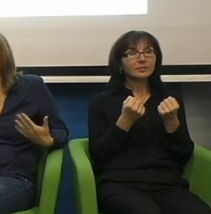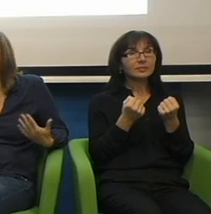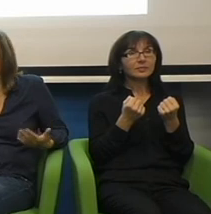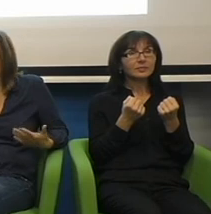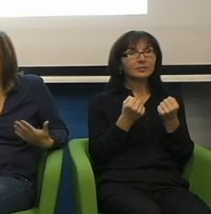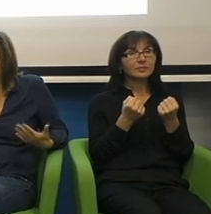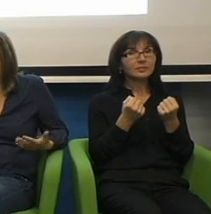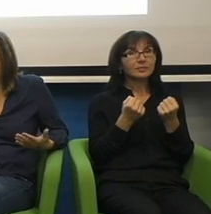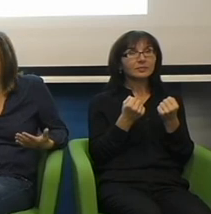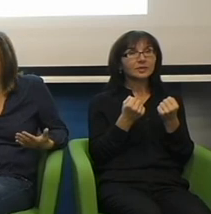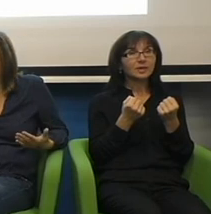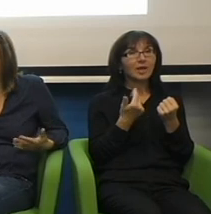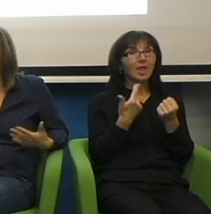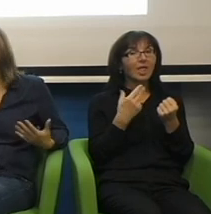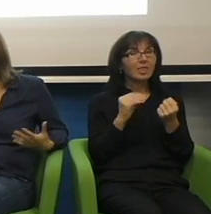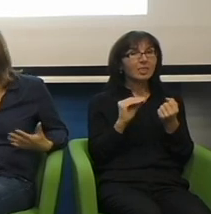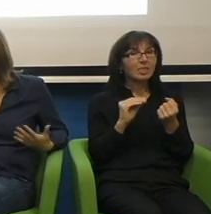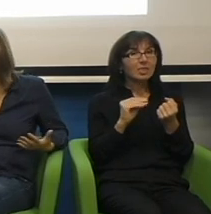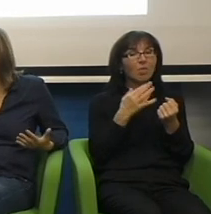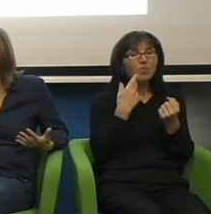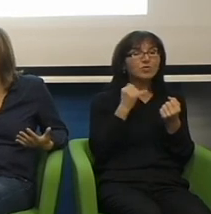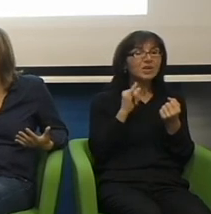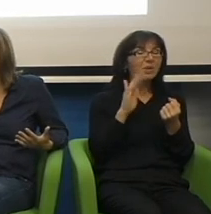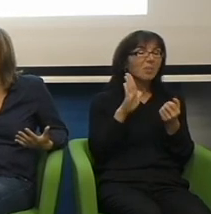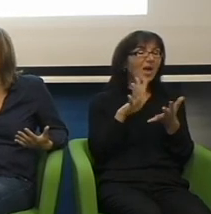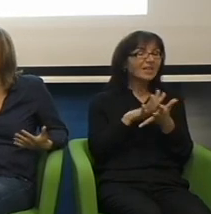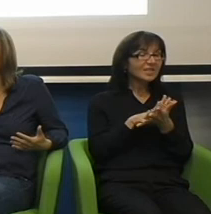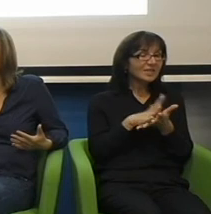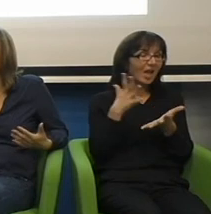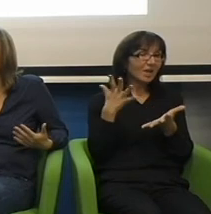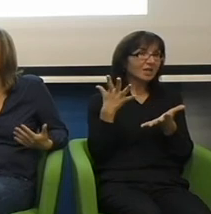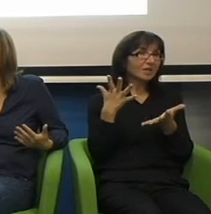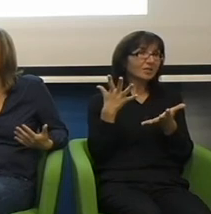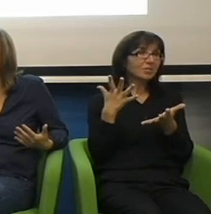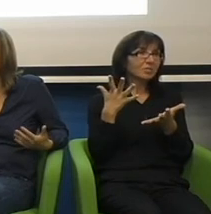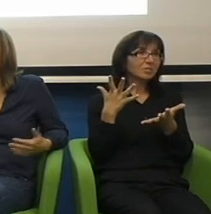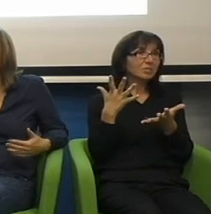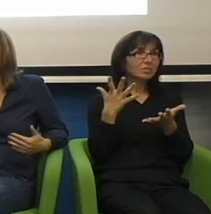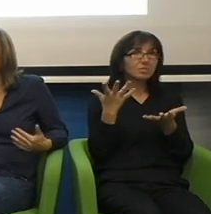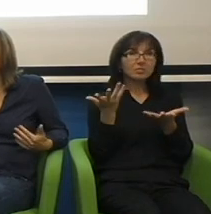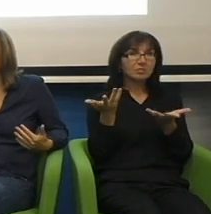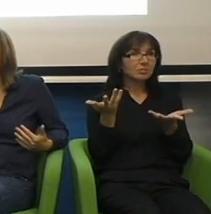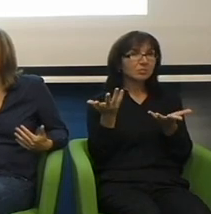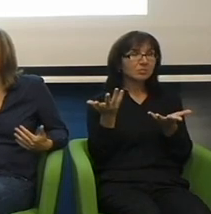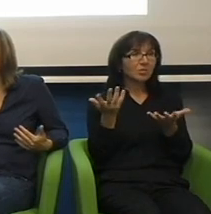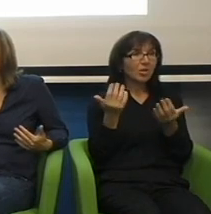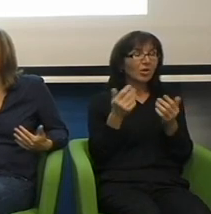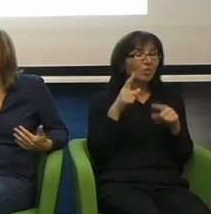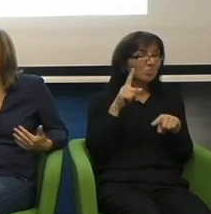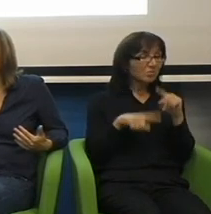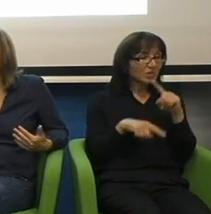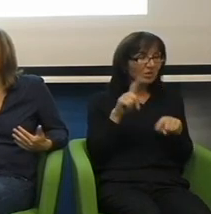nie przypisywać Annie nadprzyrodzonych cech, tak? To znaczy, wydaje mi się, że jeżeli ona